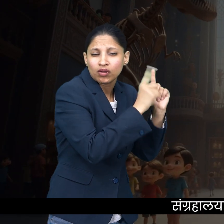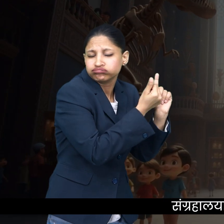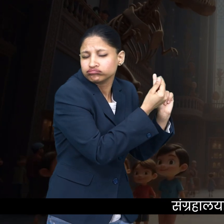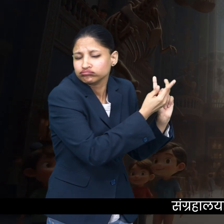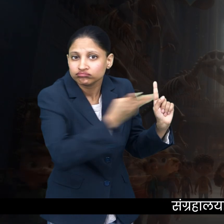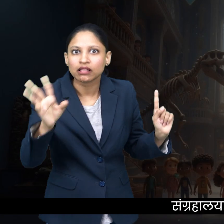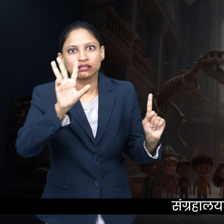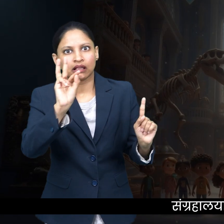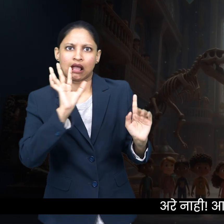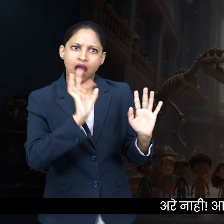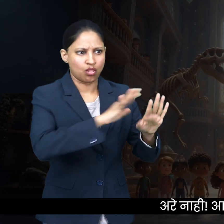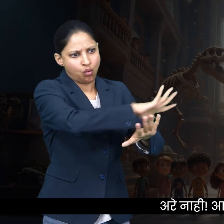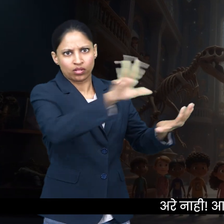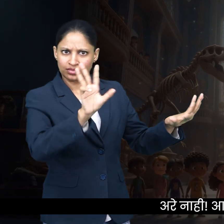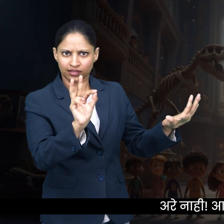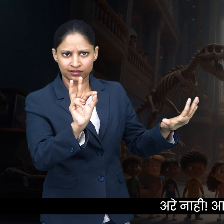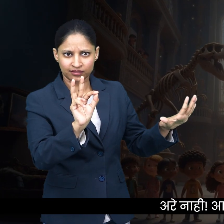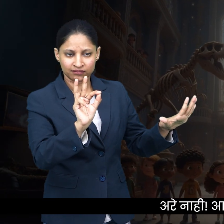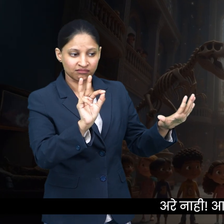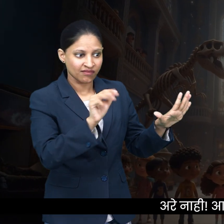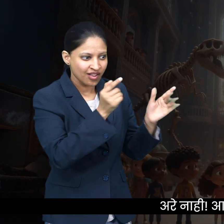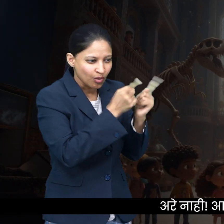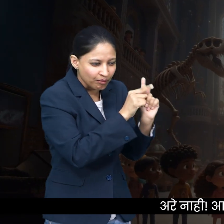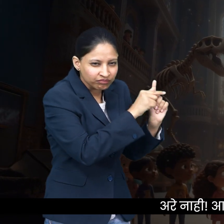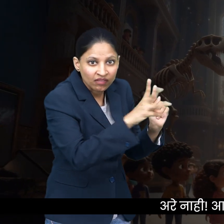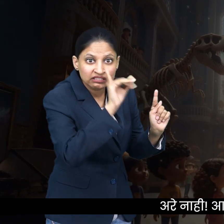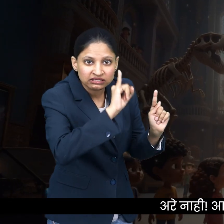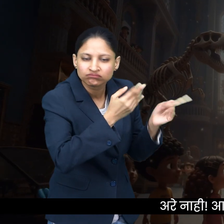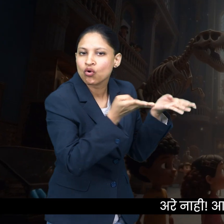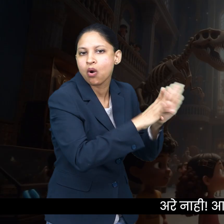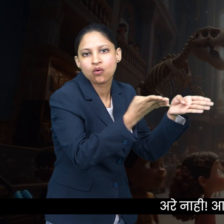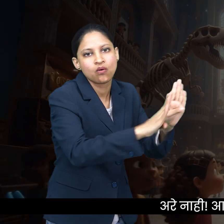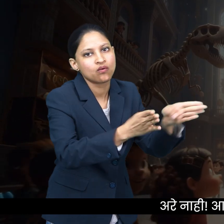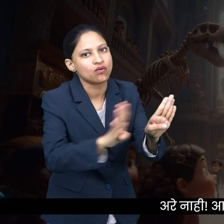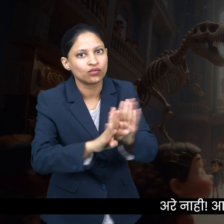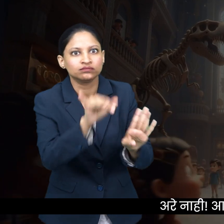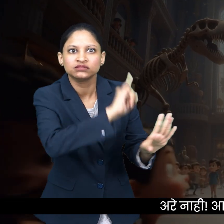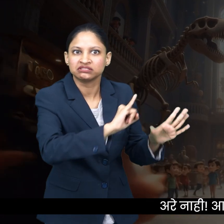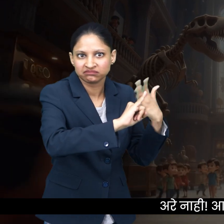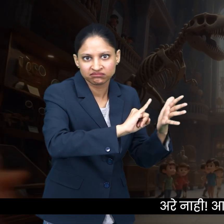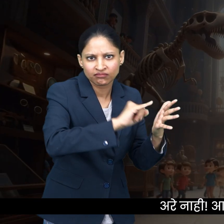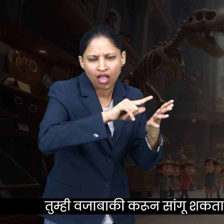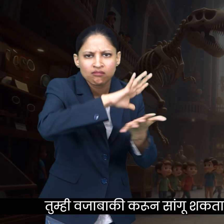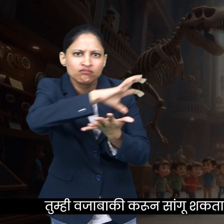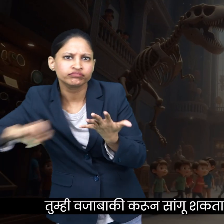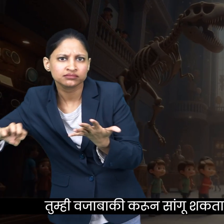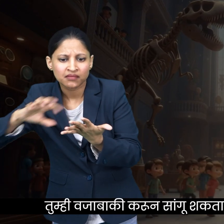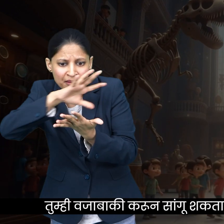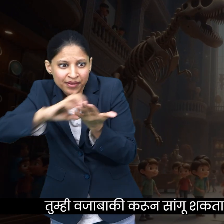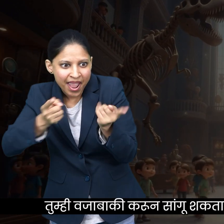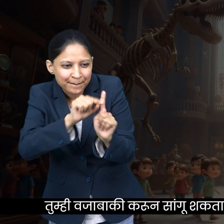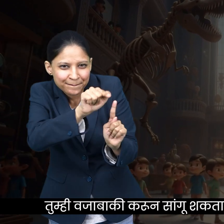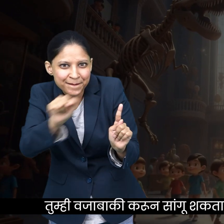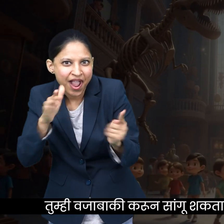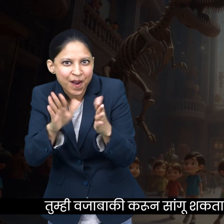खोल्या आहेत. अरे नाही, आज 6 खोल्या बंद आहेत. तुम्ही